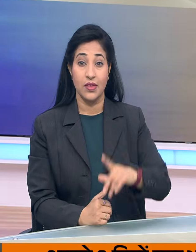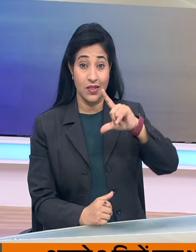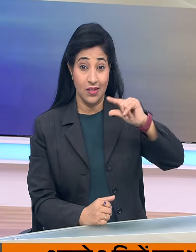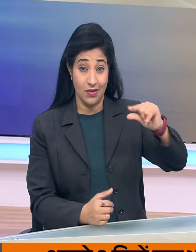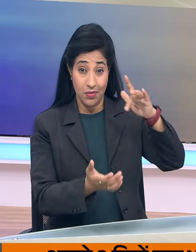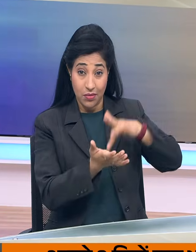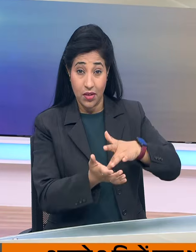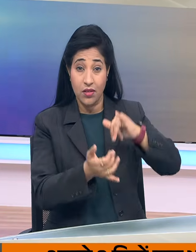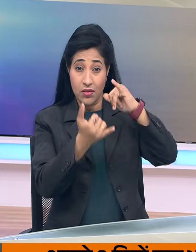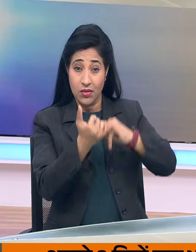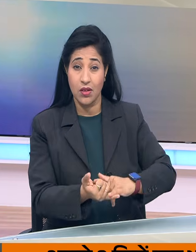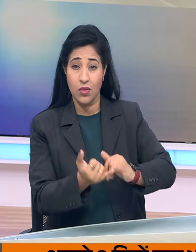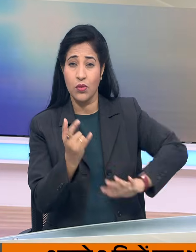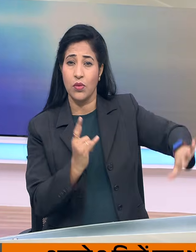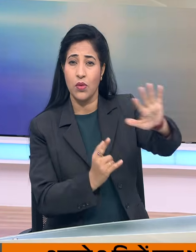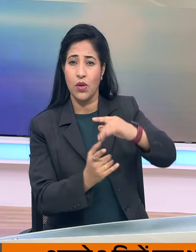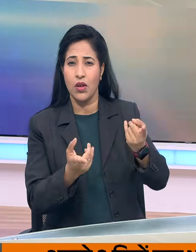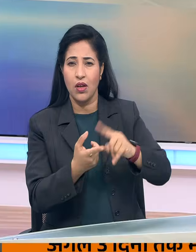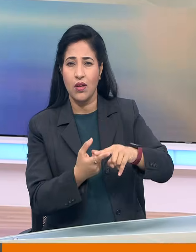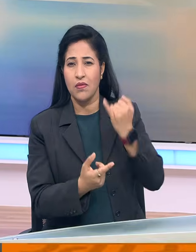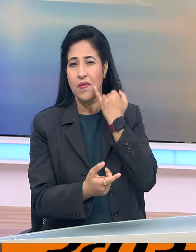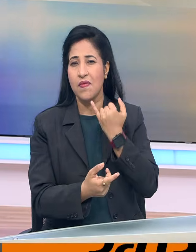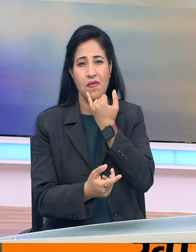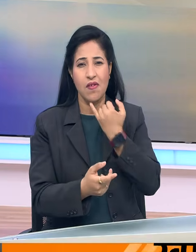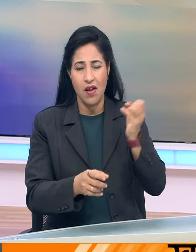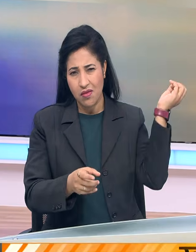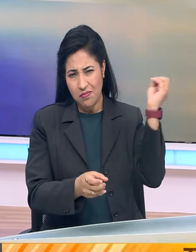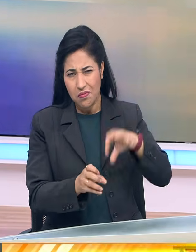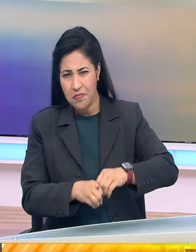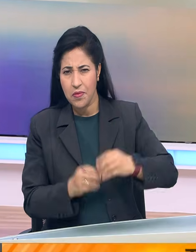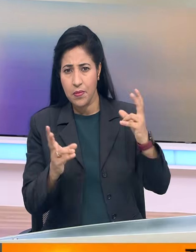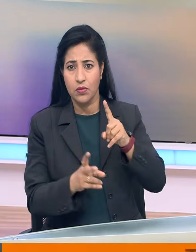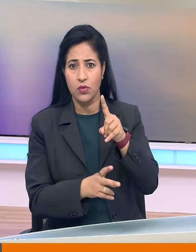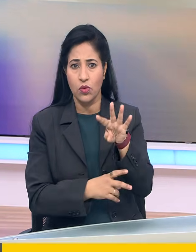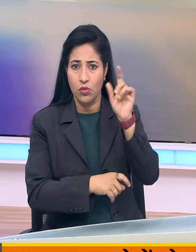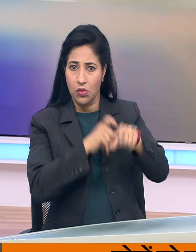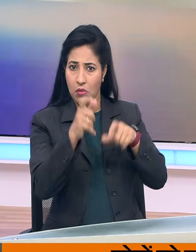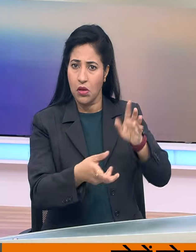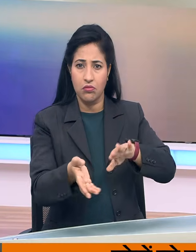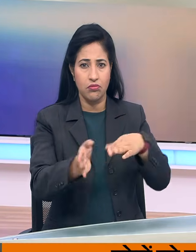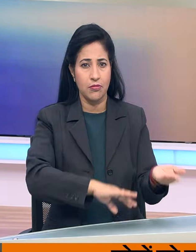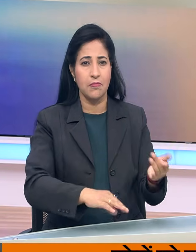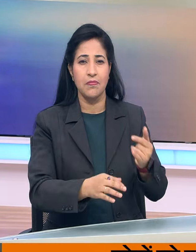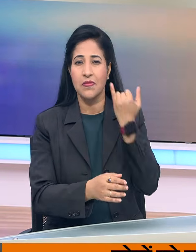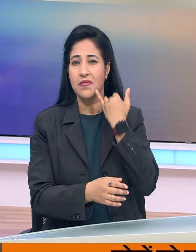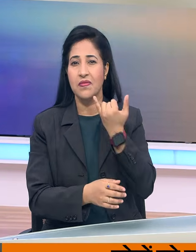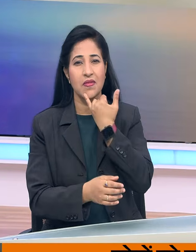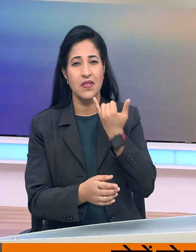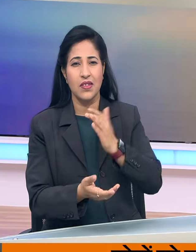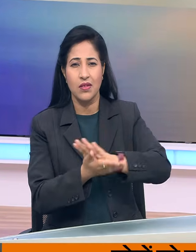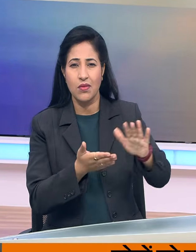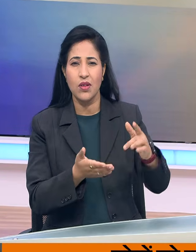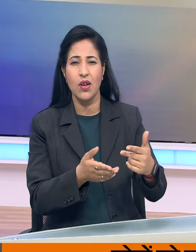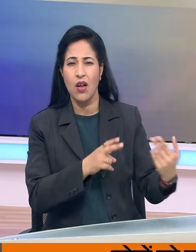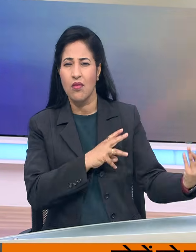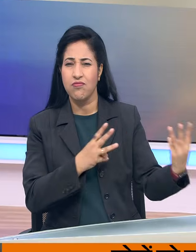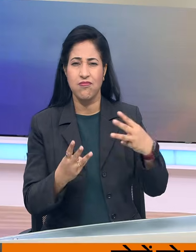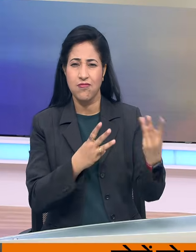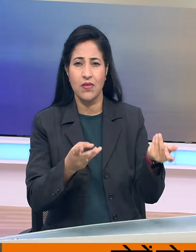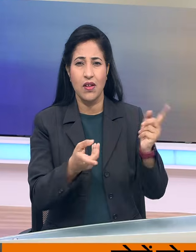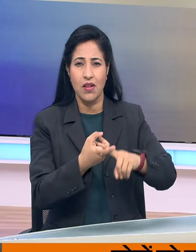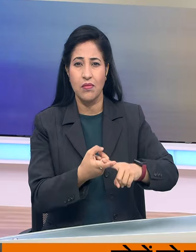लेबनान के दक्षिणी हिस्से में हुए इजरायली हमलों में 14 लोगों की मौत हो गई। यह घटना इजरायल हिजबुल्लाह युद्ध में हाल ही में बढ़ाई